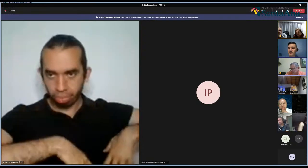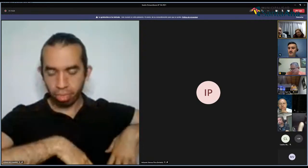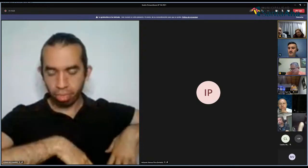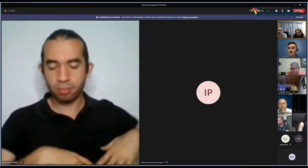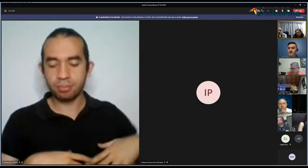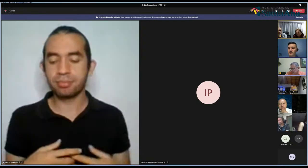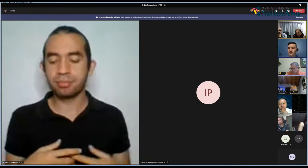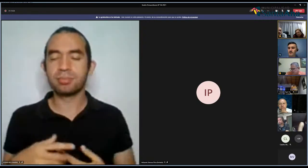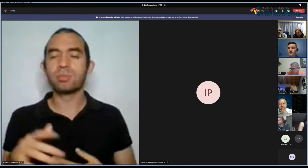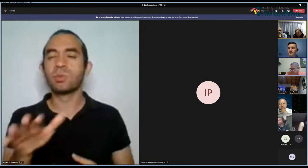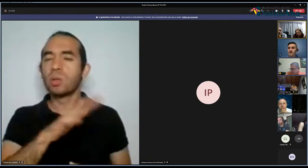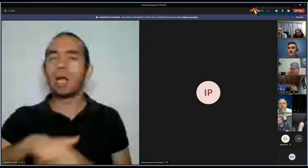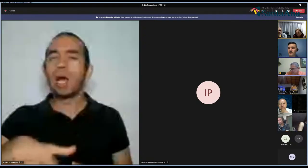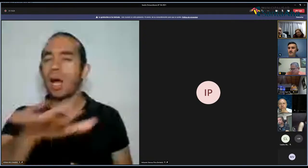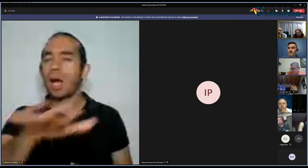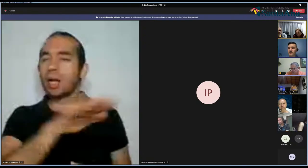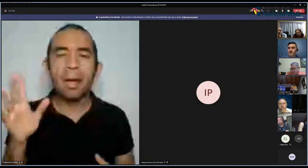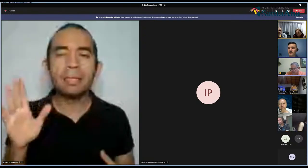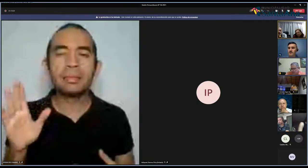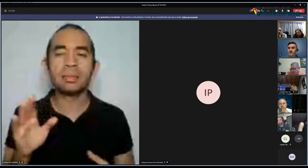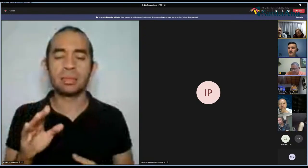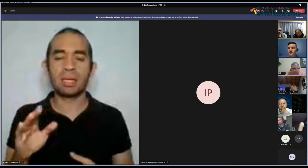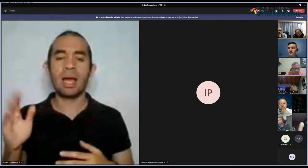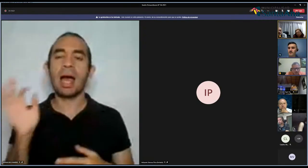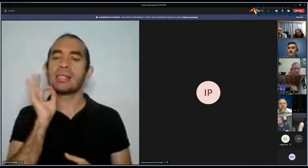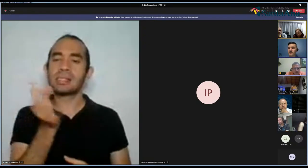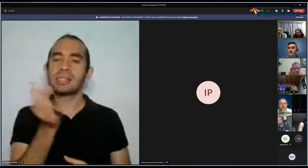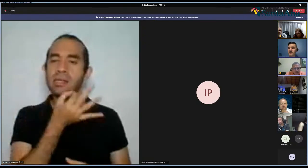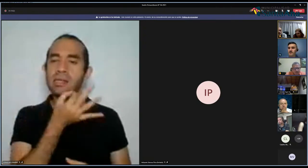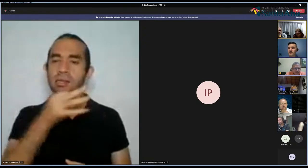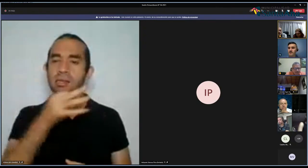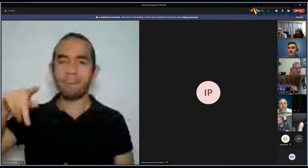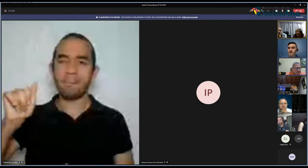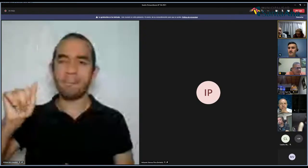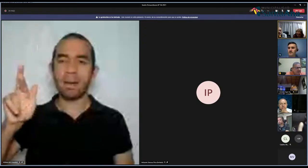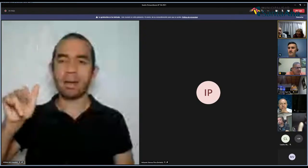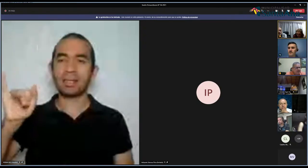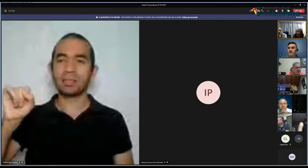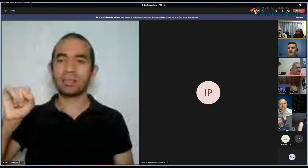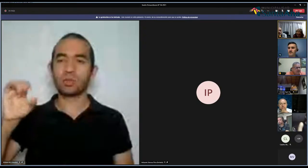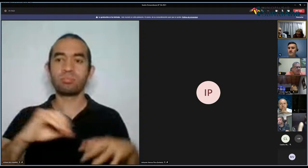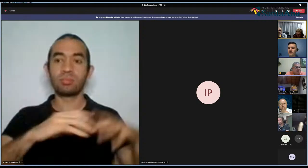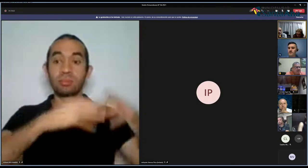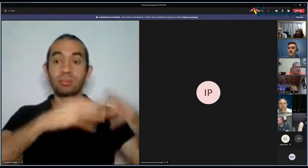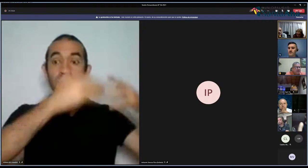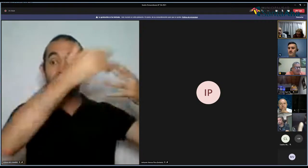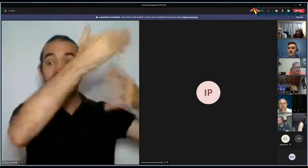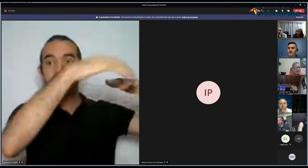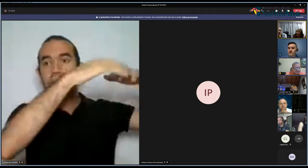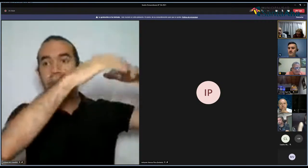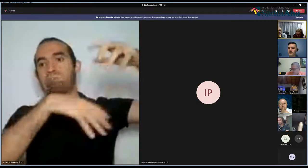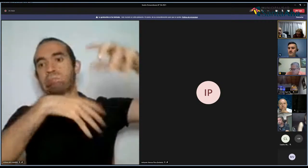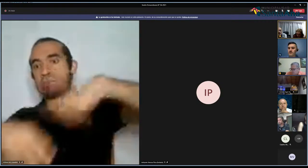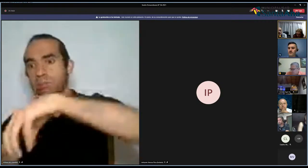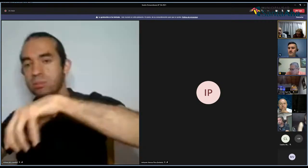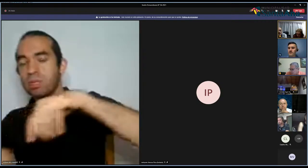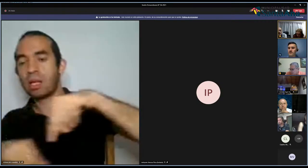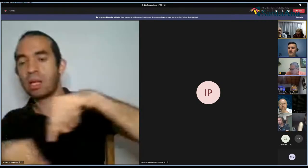de hacienda paraíso y que habían llegado varios materiales social hacia esta quiebra